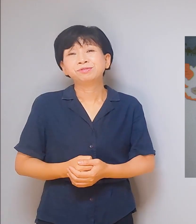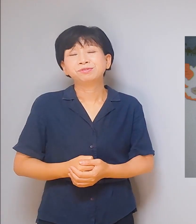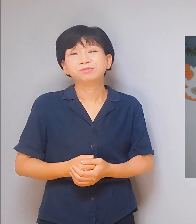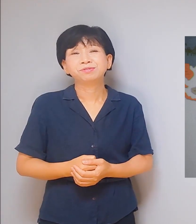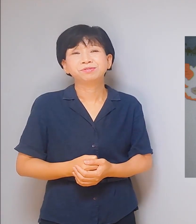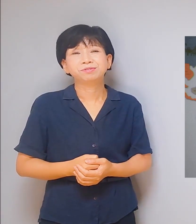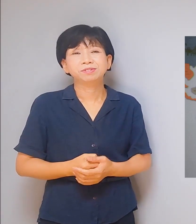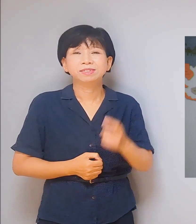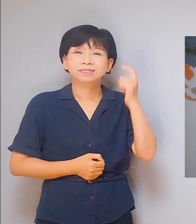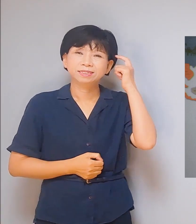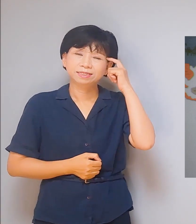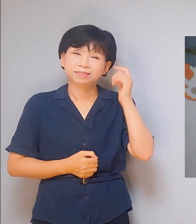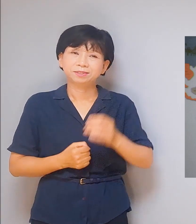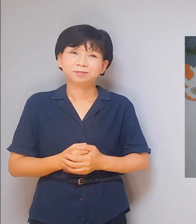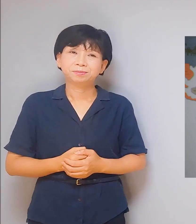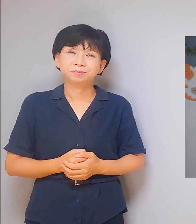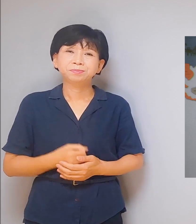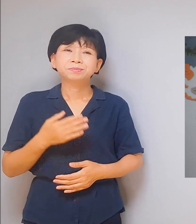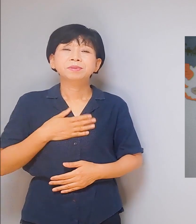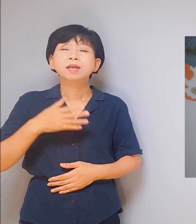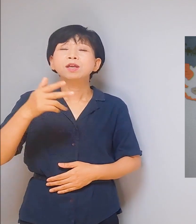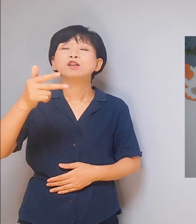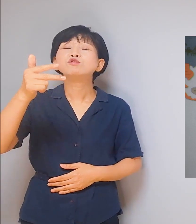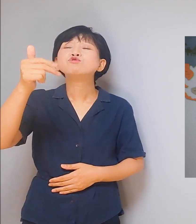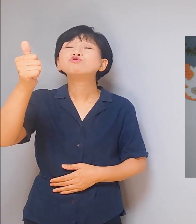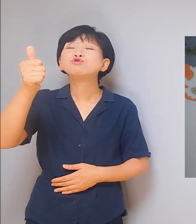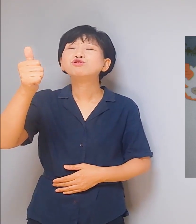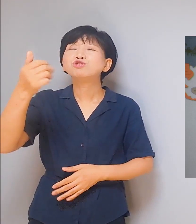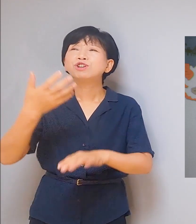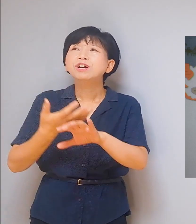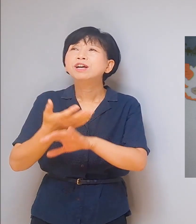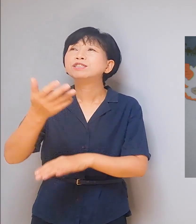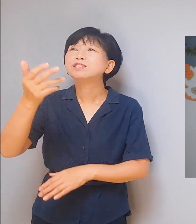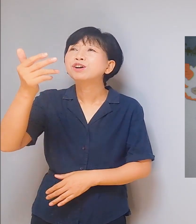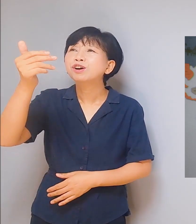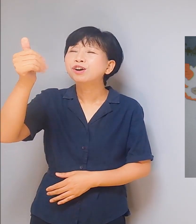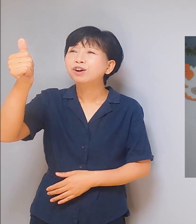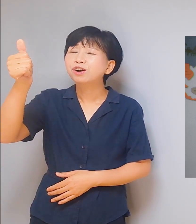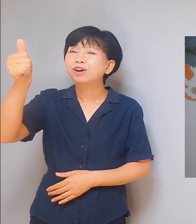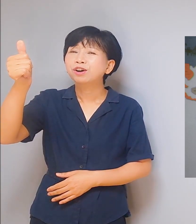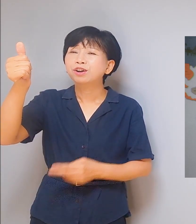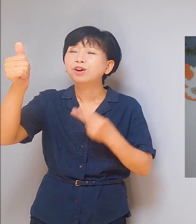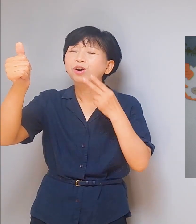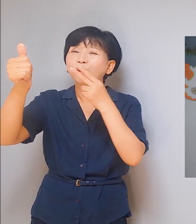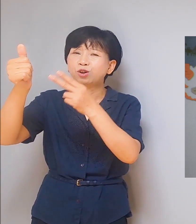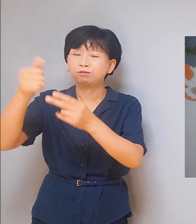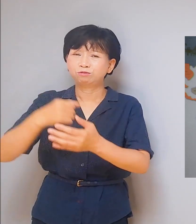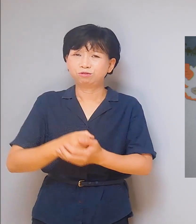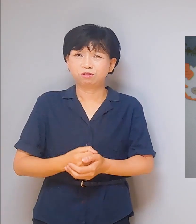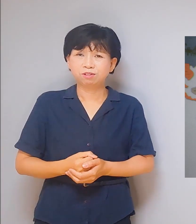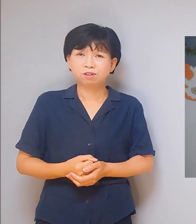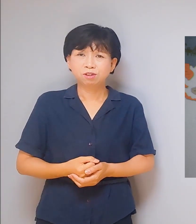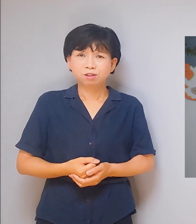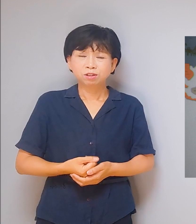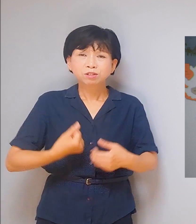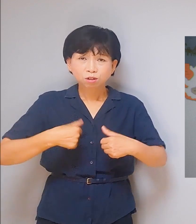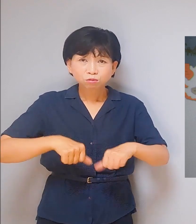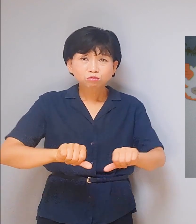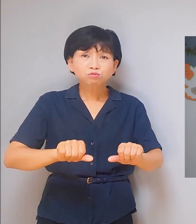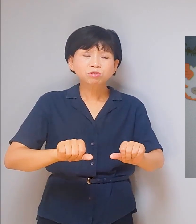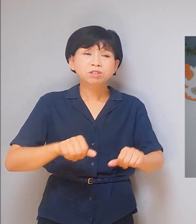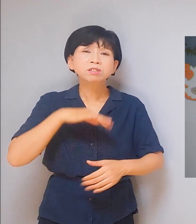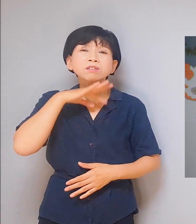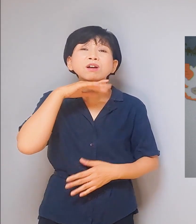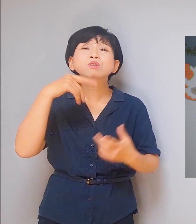예물로 줘야 되겠다. 내 주에서요 하면서, 아니 쌍둥이라니까요. 나이가